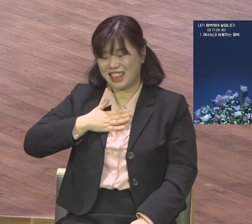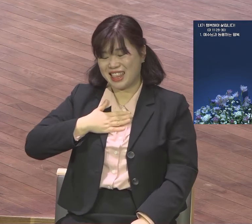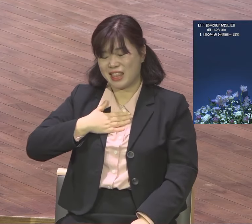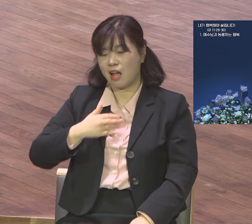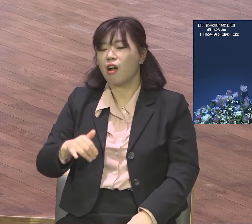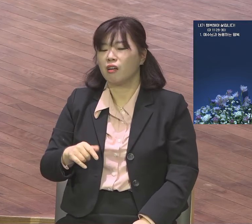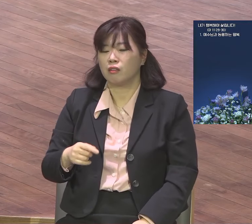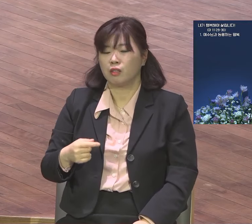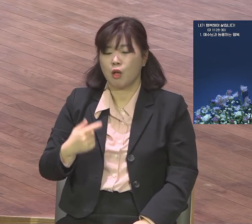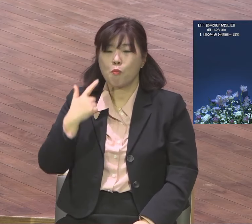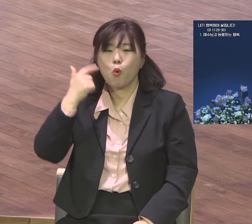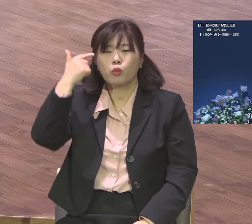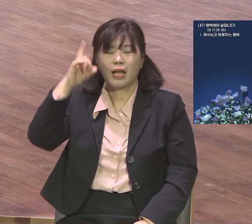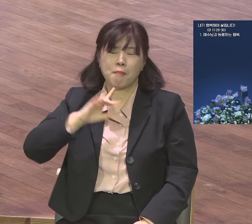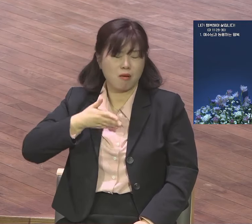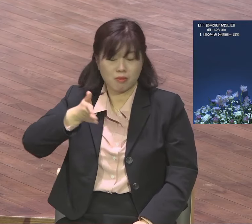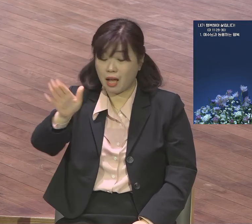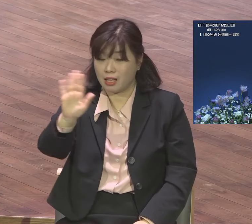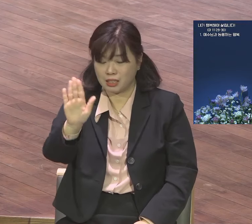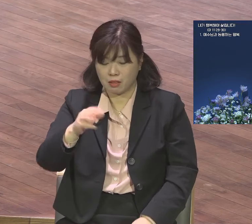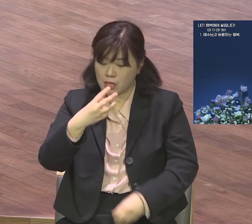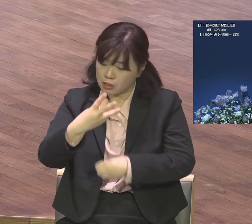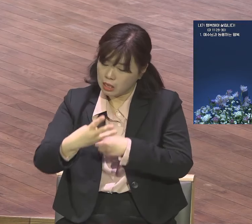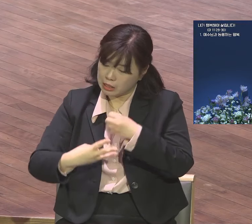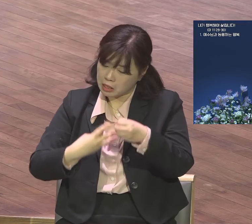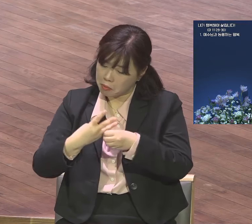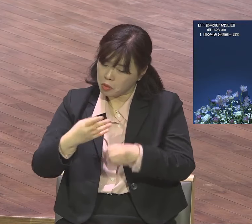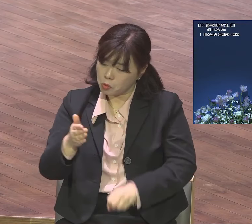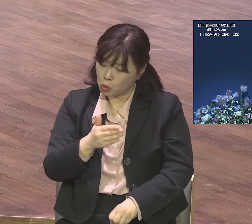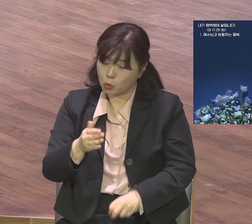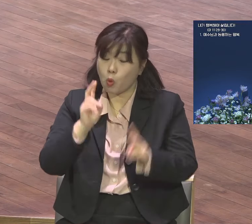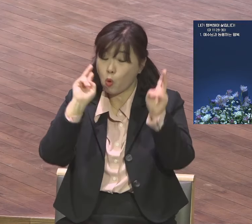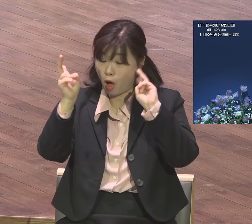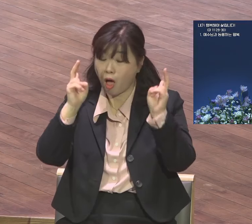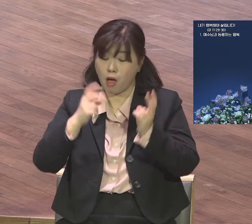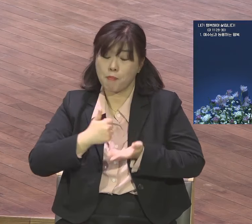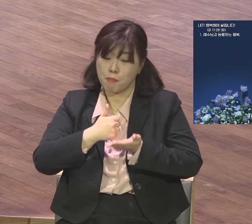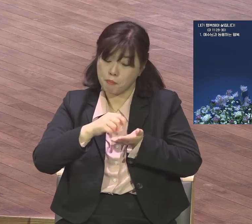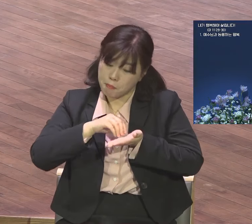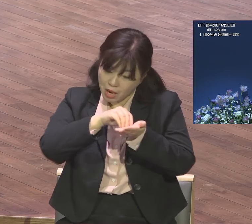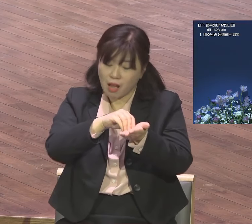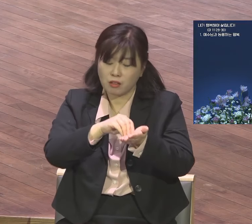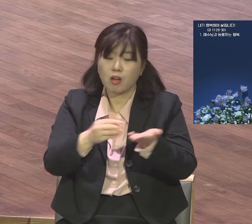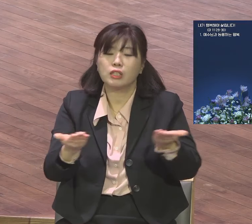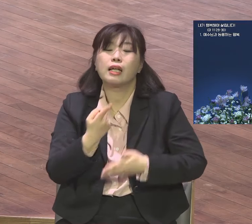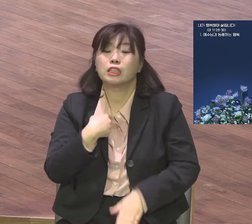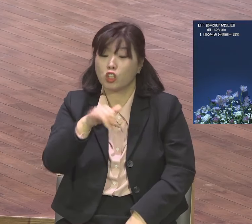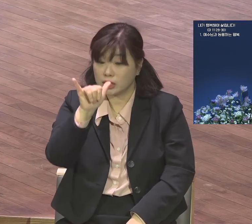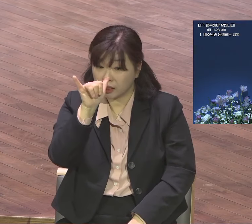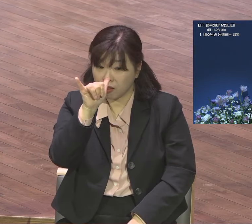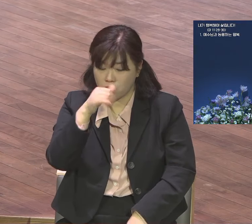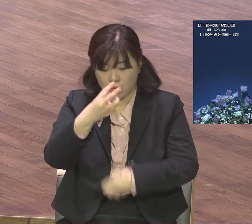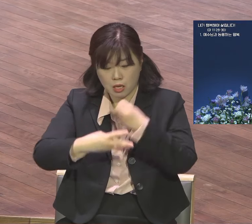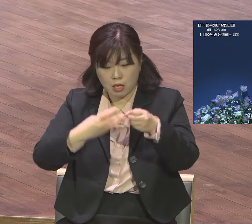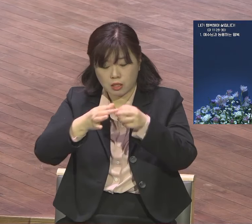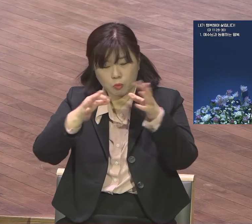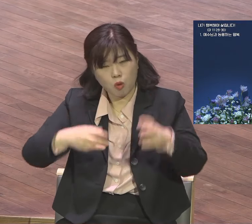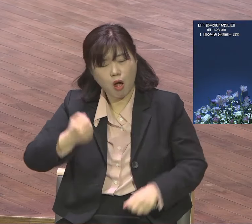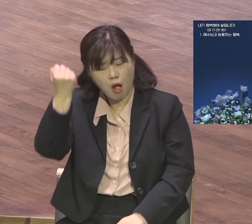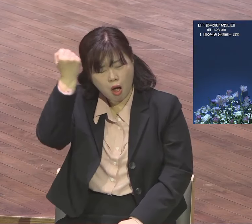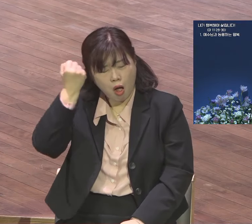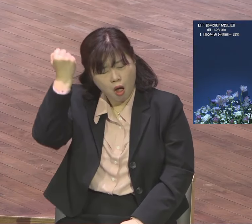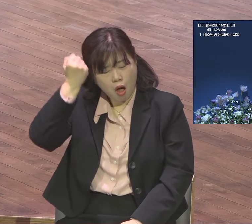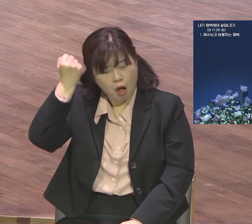직장을 생활을 해보았기 때문입니다. 정말 기도가 절로 나오게 됩니다. 지금 수고하고